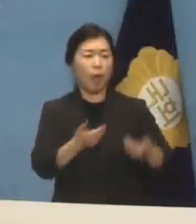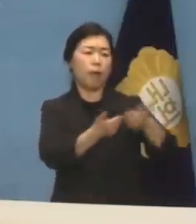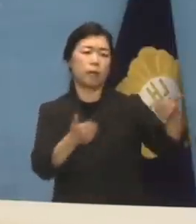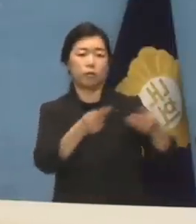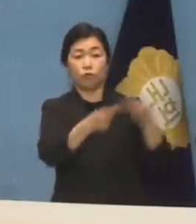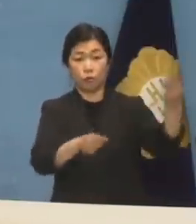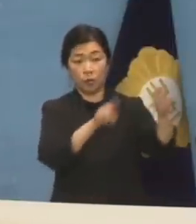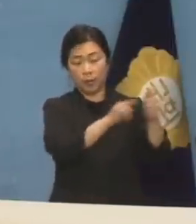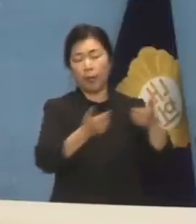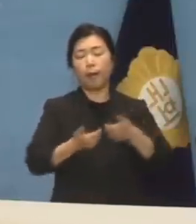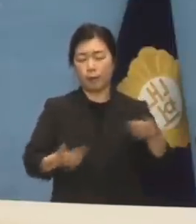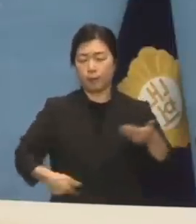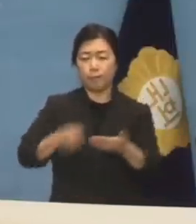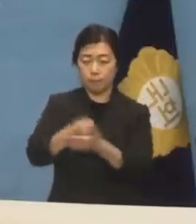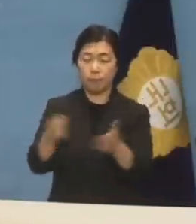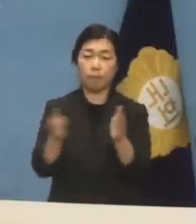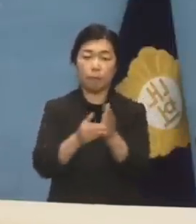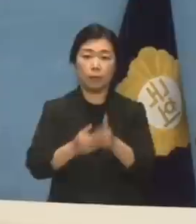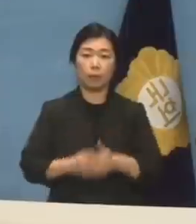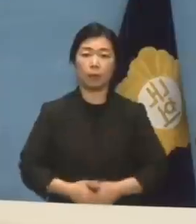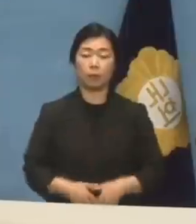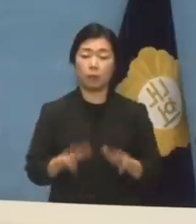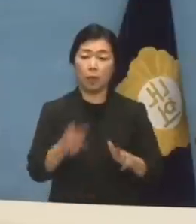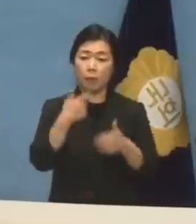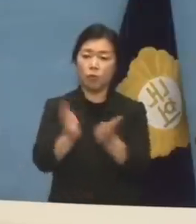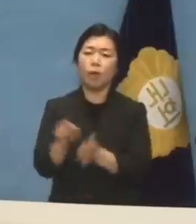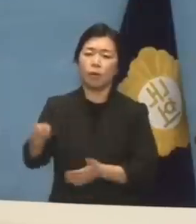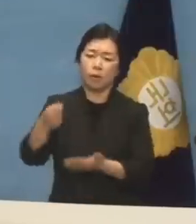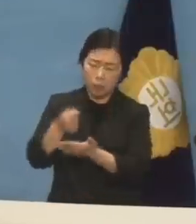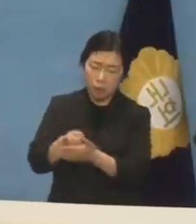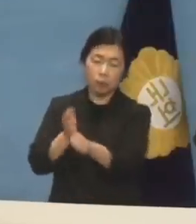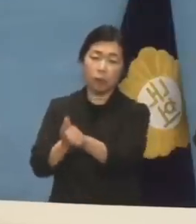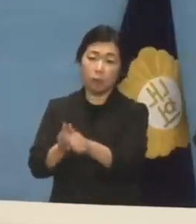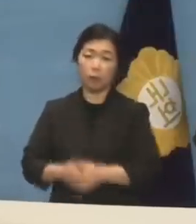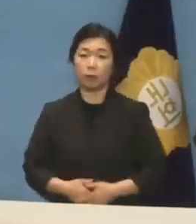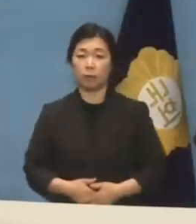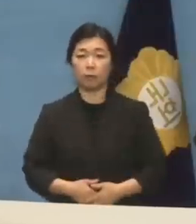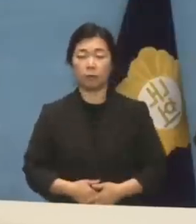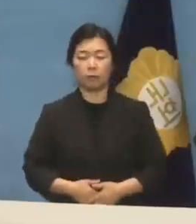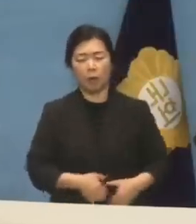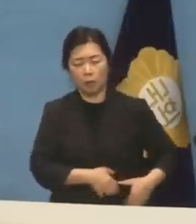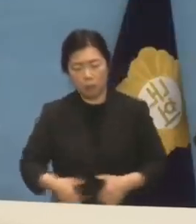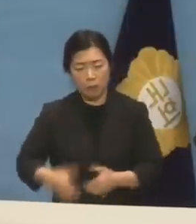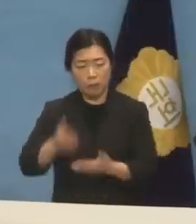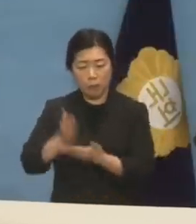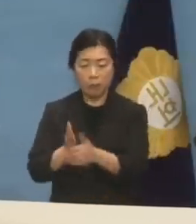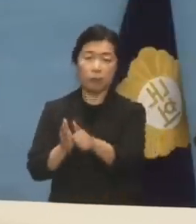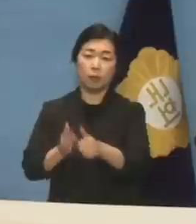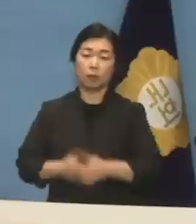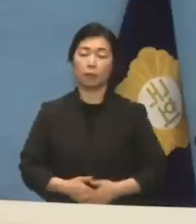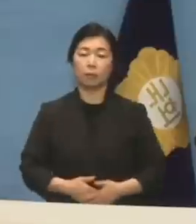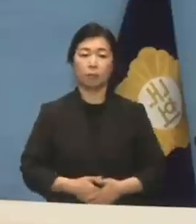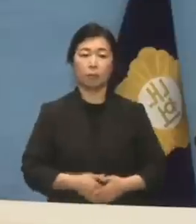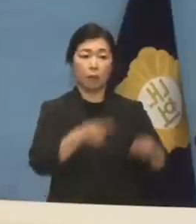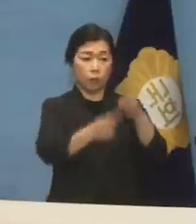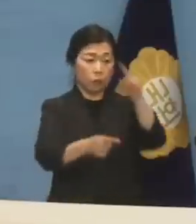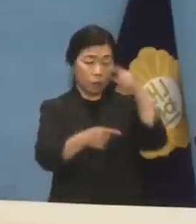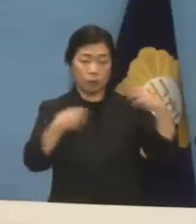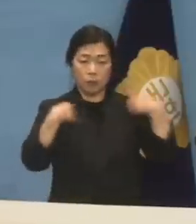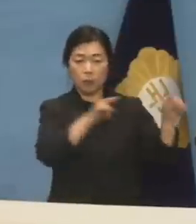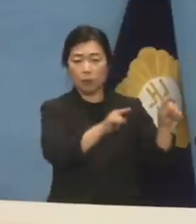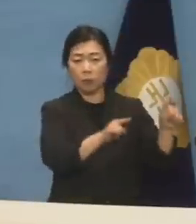윤석열과 헤어질 결심을 했다고 말이죠. 이제 민주당만 결심하면 됩니다. 더는 머뭇거리지 말기를 바랍니다. 윤석열